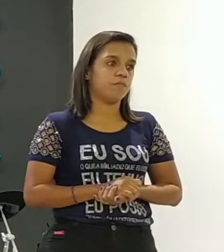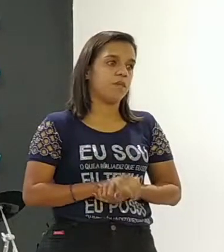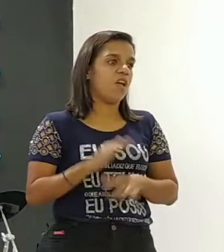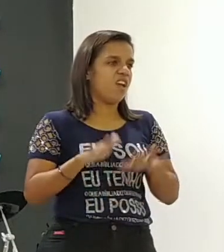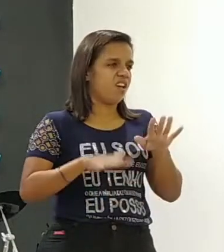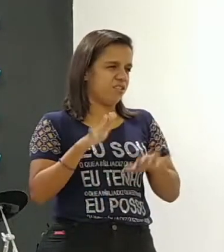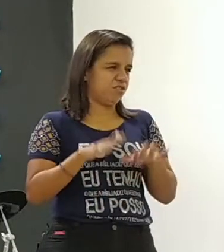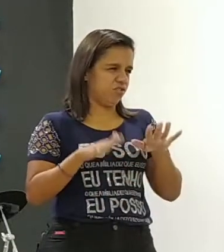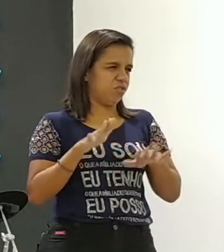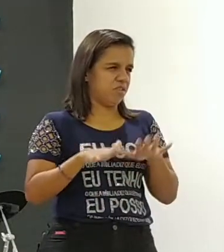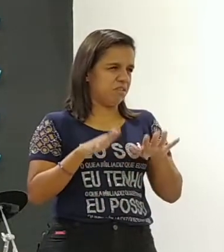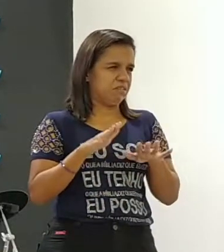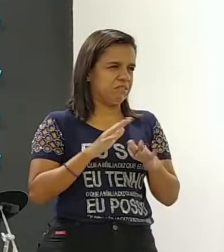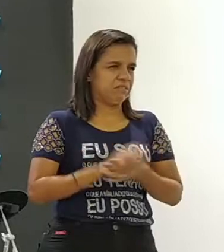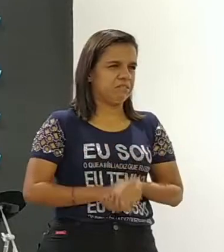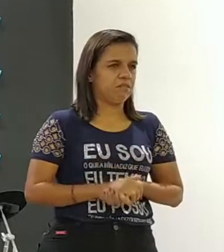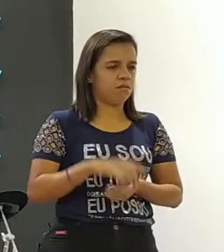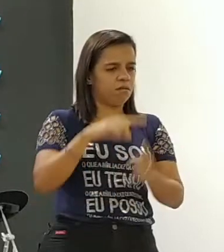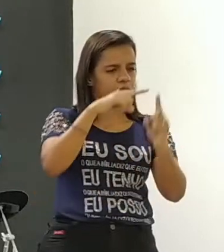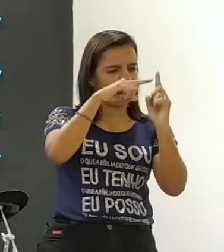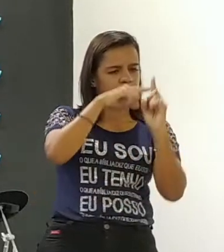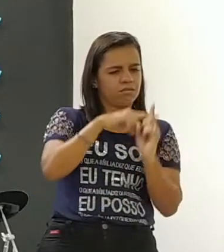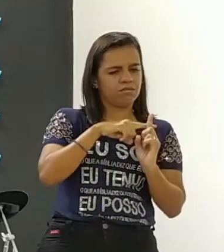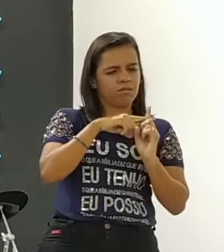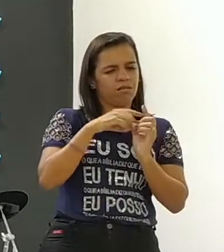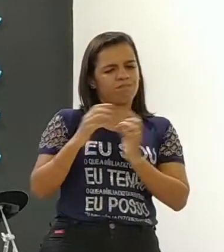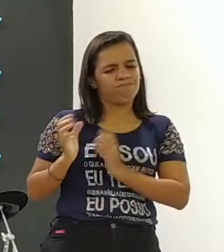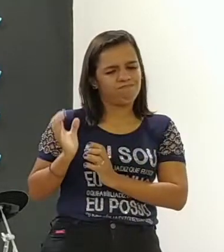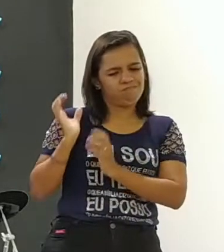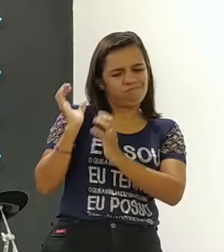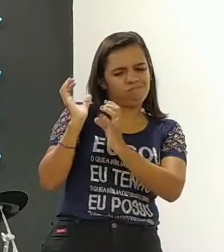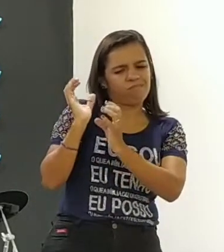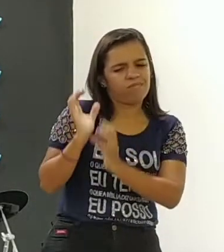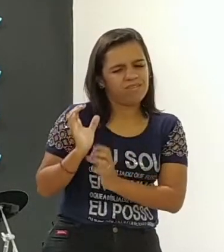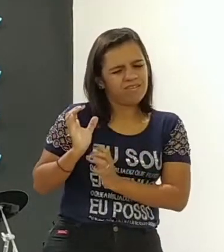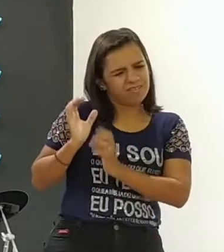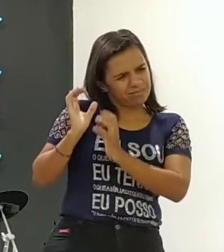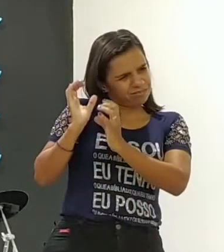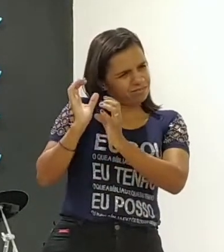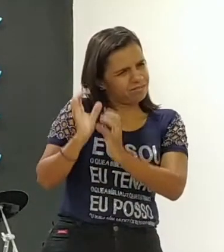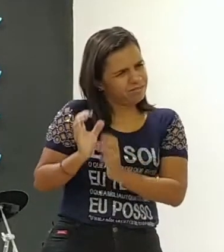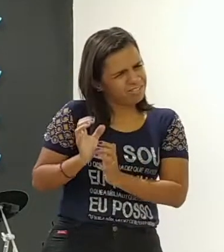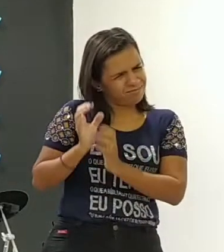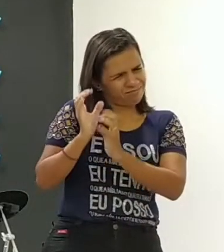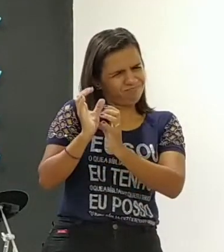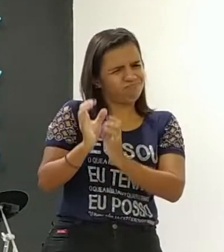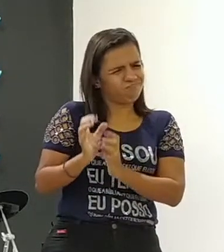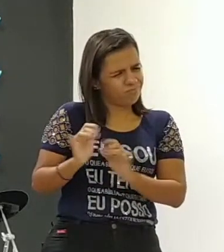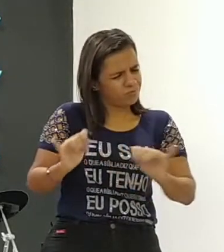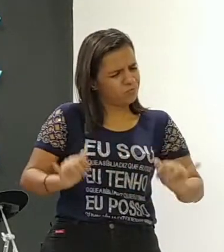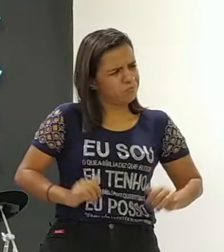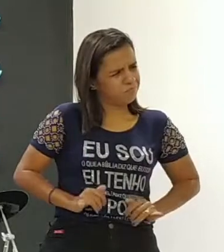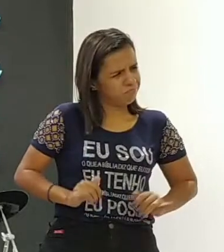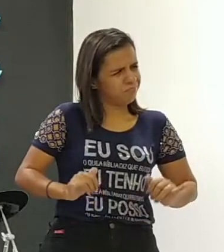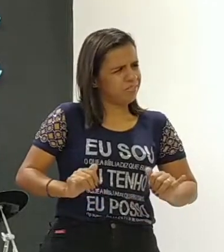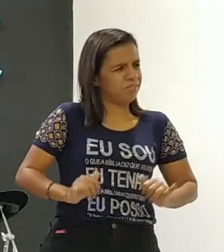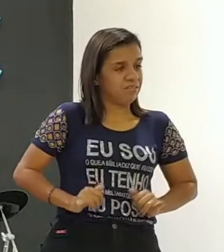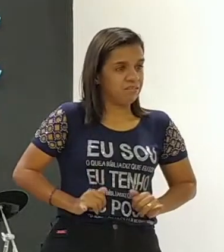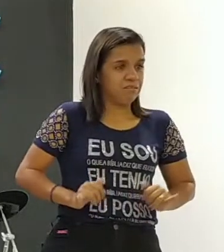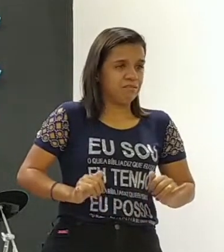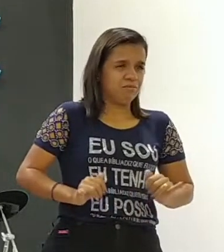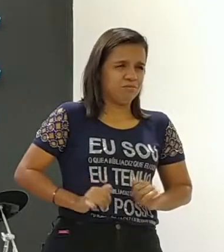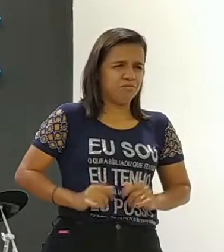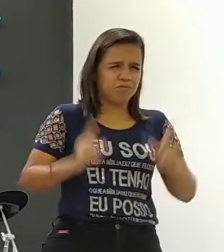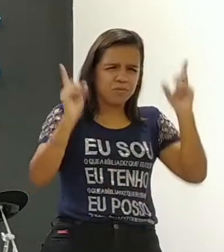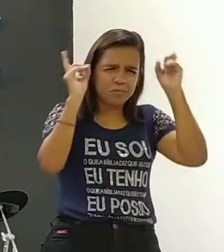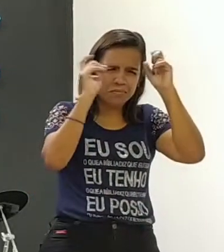Às vezes a gente vê que a nossa cruz às vezes pesa, né, irmãos? Porque tem cada situação que a gente passa, que a gente não consegue enxergar uma